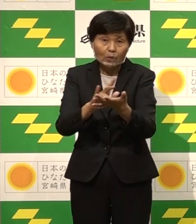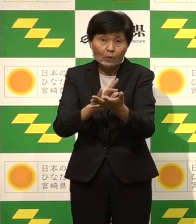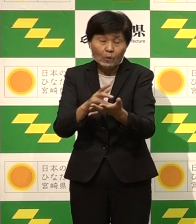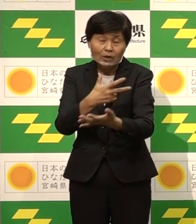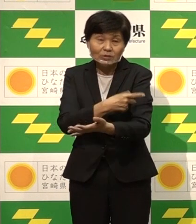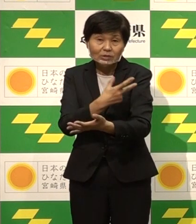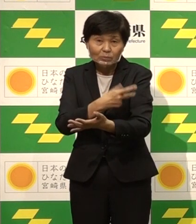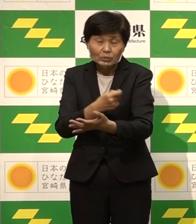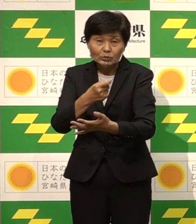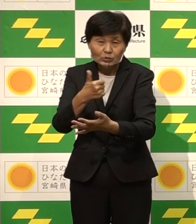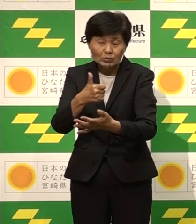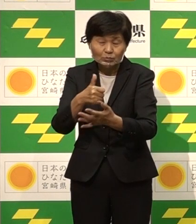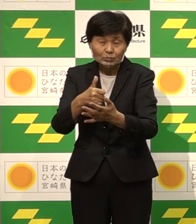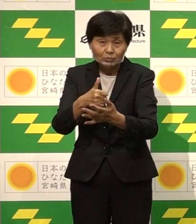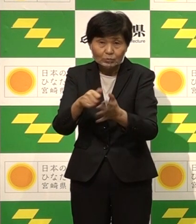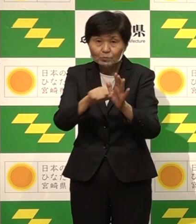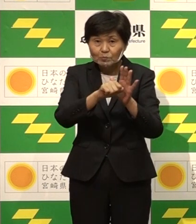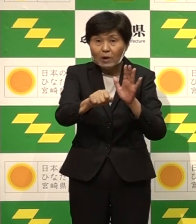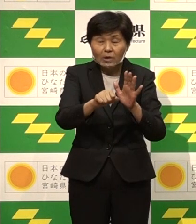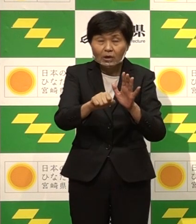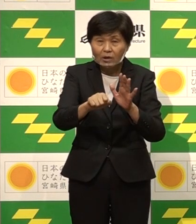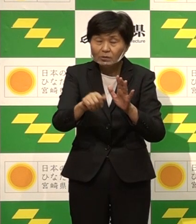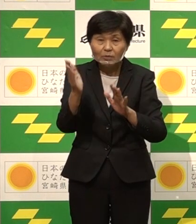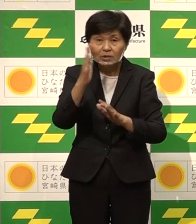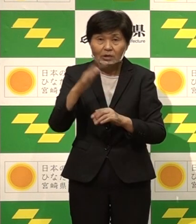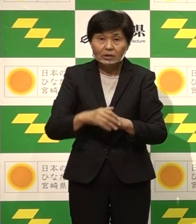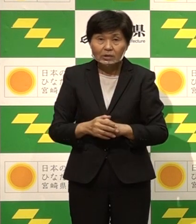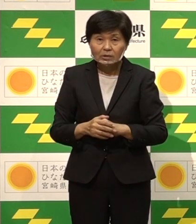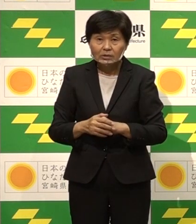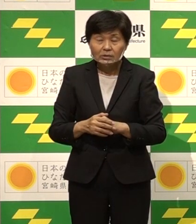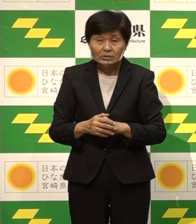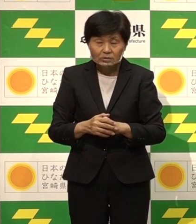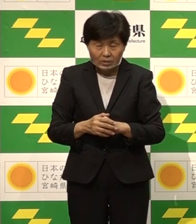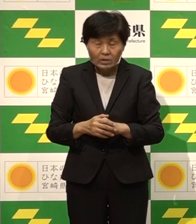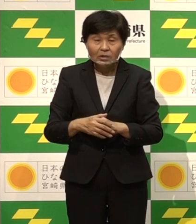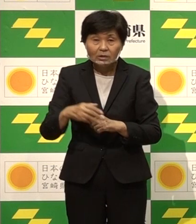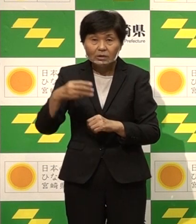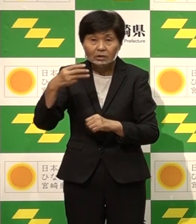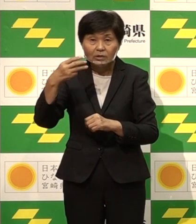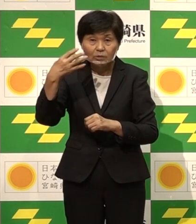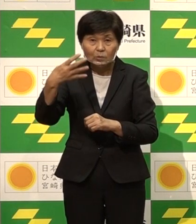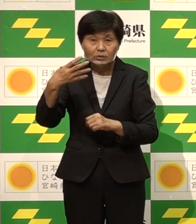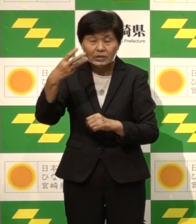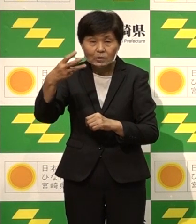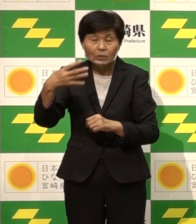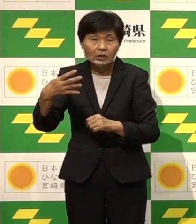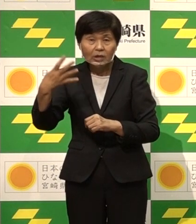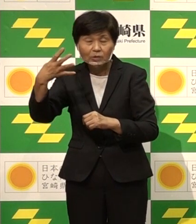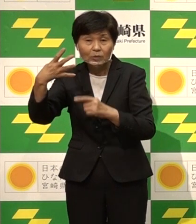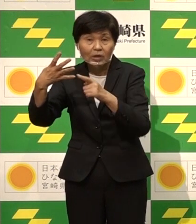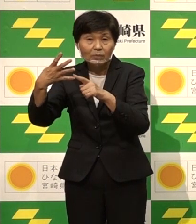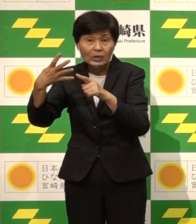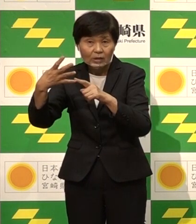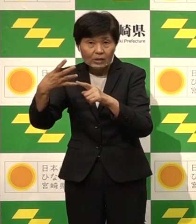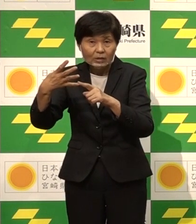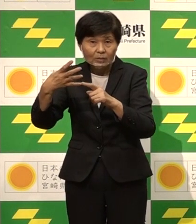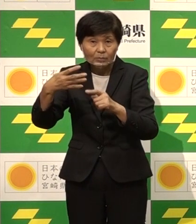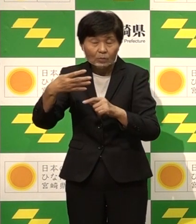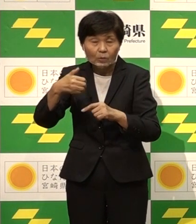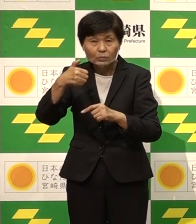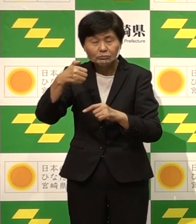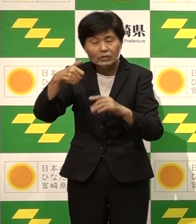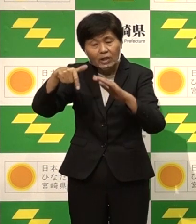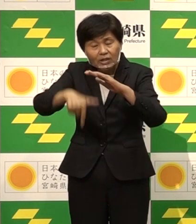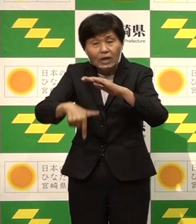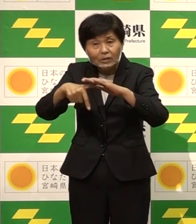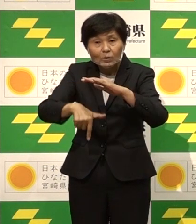じゃないの で、4回目も59歳以下の方は打ってないし、で、それってなかなか県民に届きにくいんじゃ